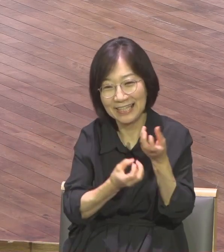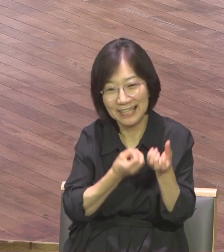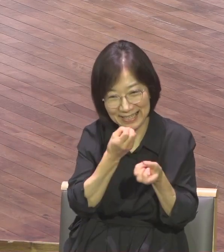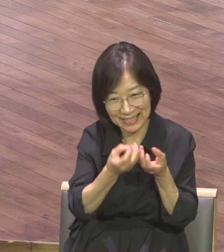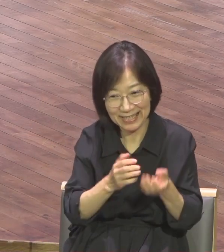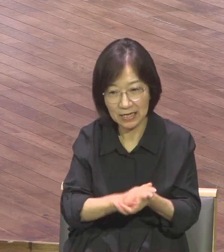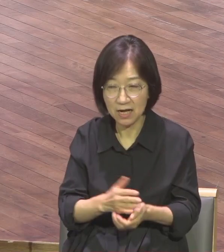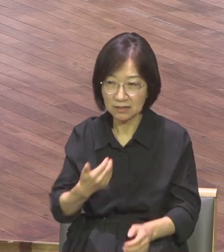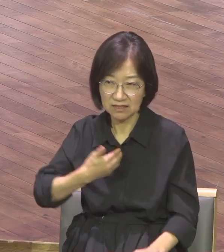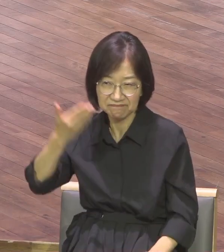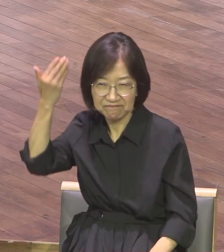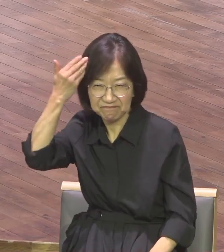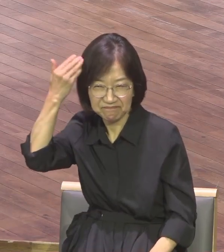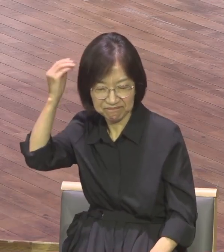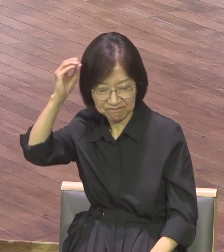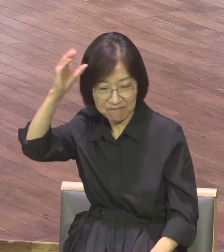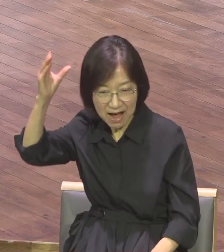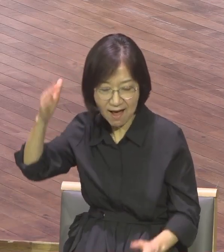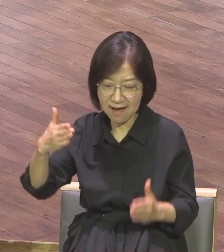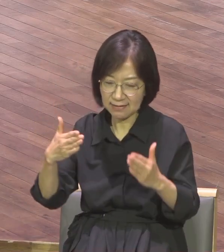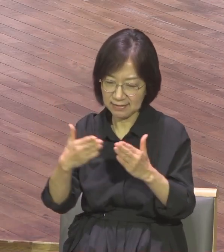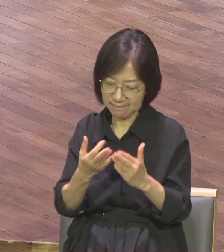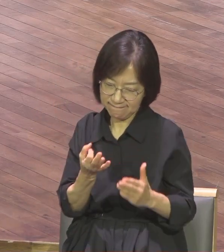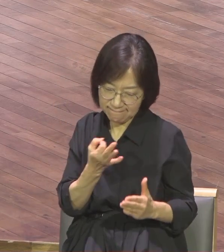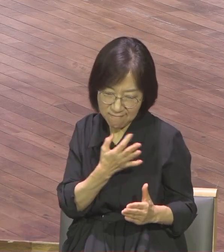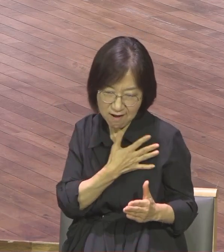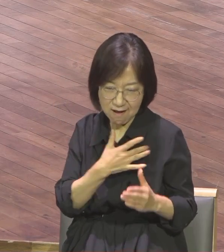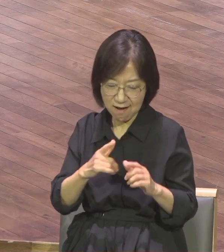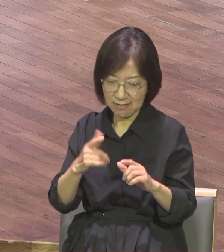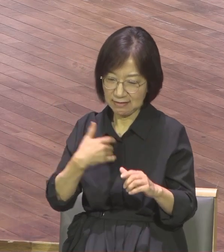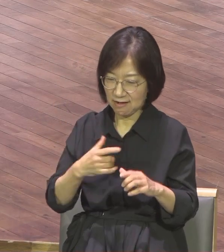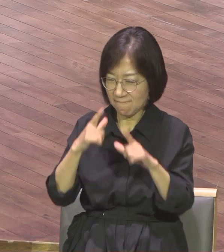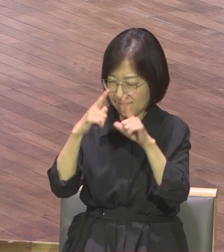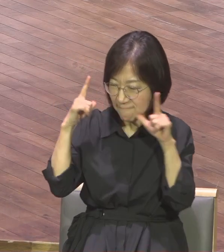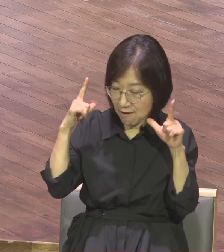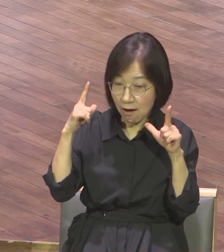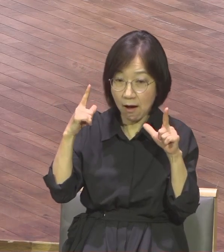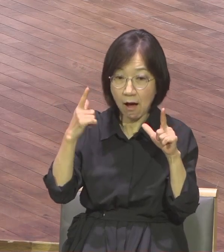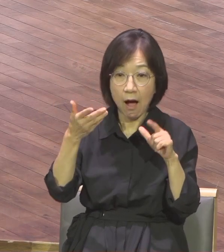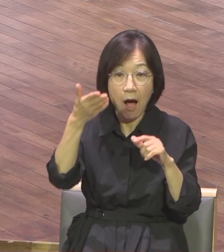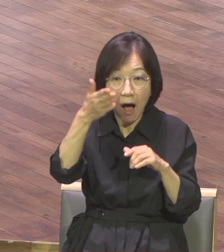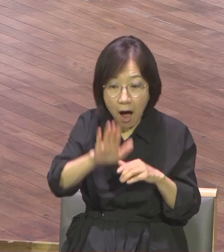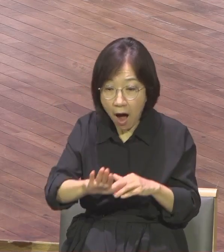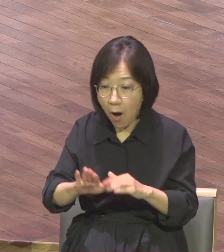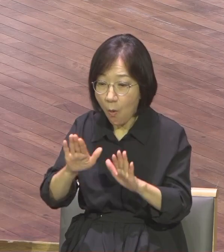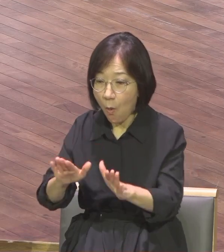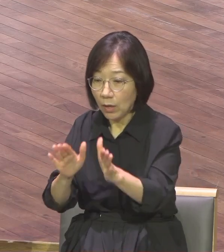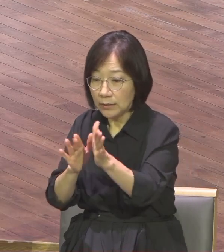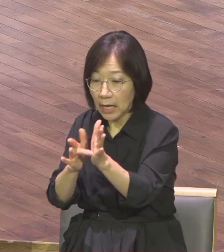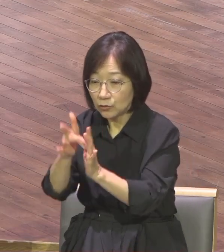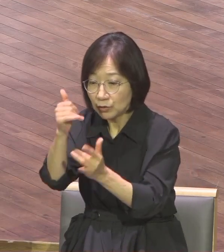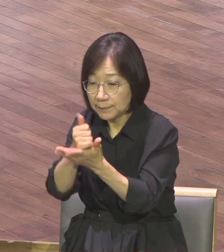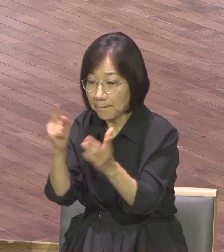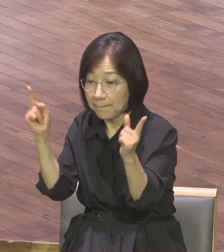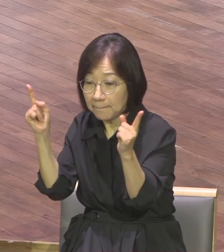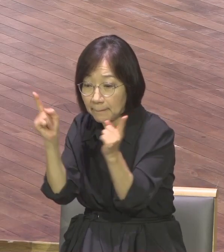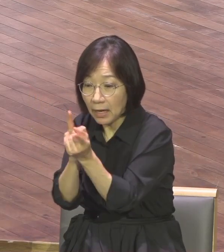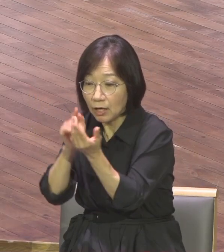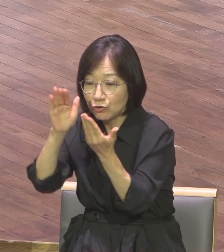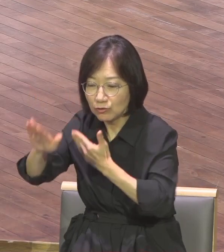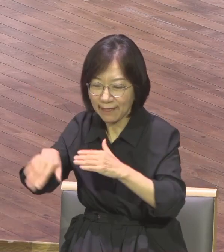내 학벌 대단했다. 쫙 그 과거 이랬는데 내가 부활하신 예수 만나고 다 배설물이다. 그걸 딱 바꾸잖아요.